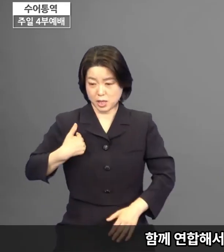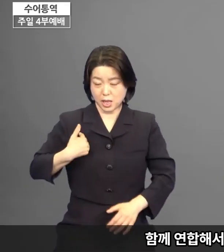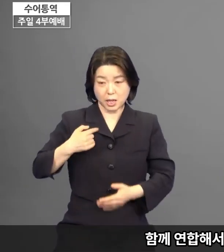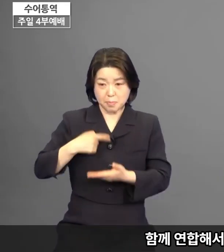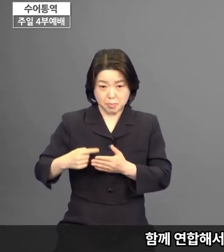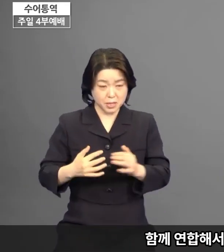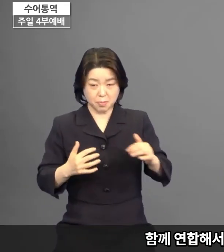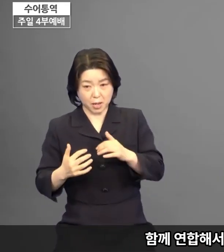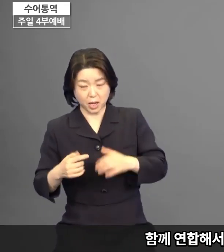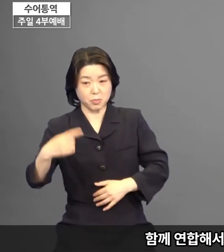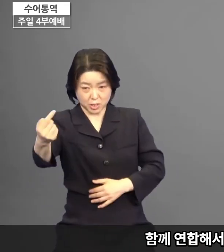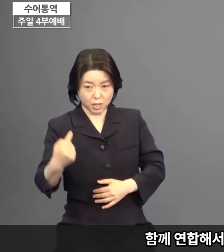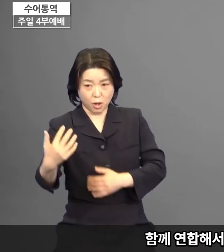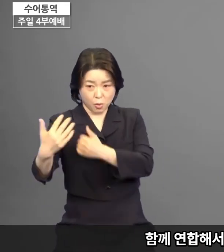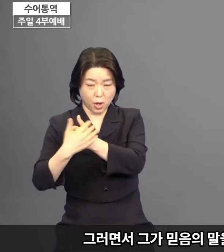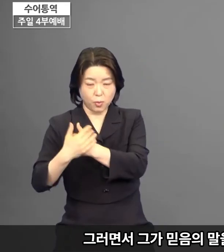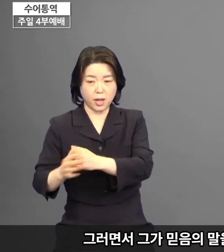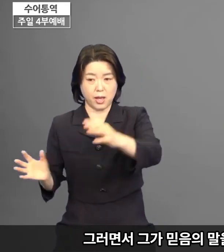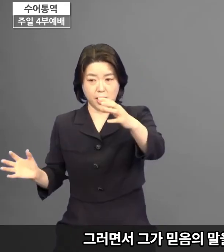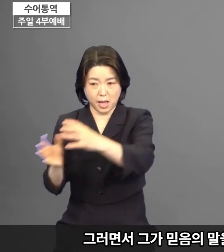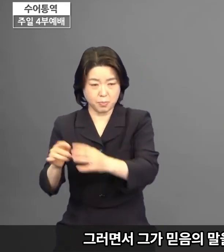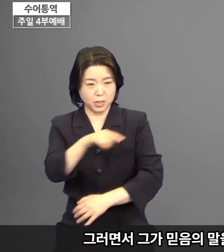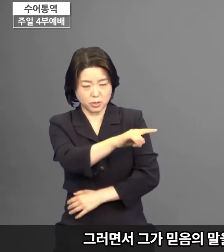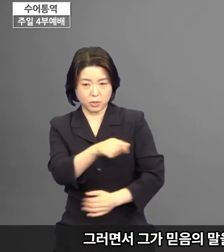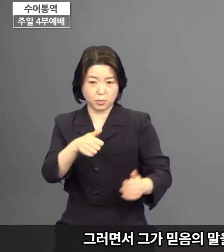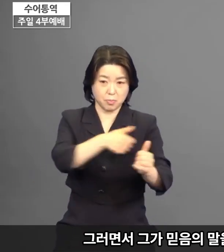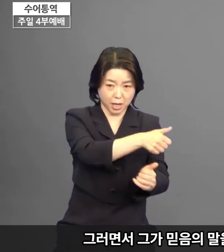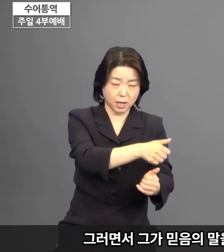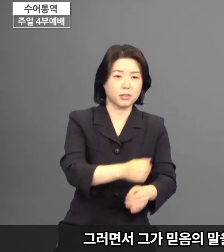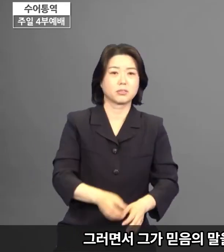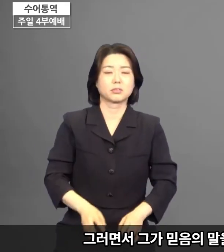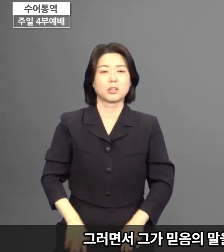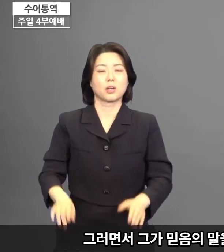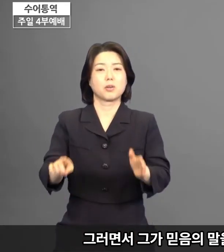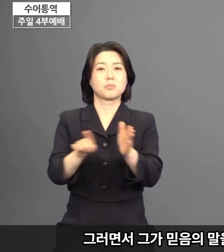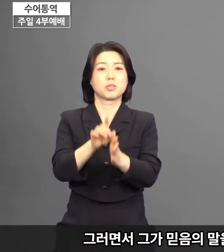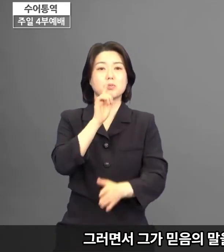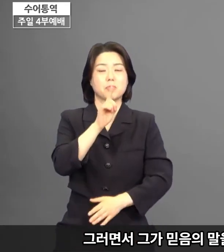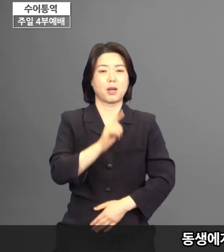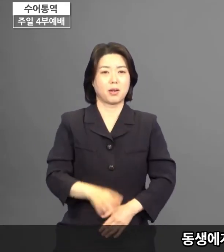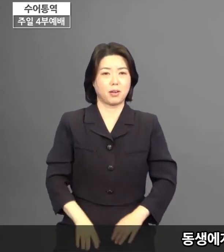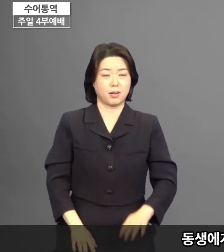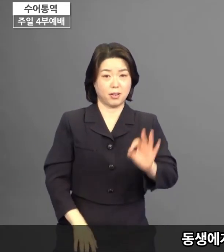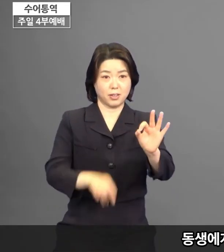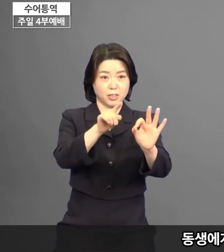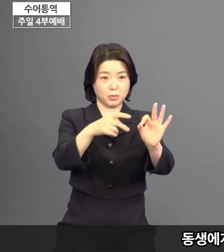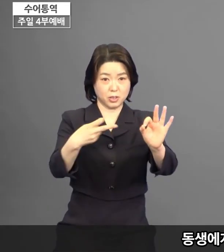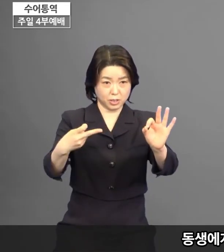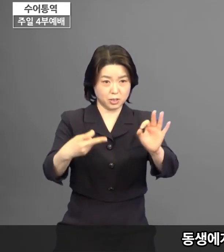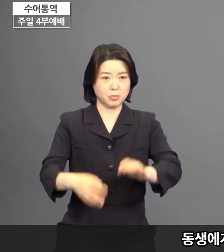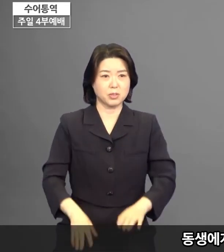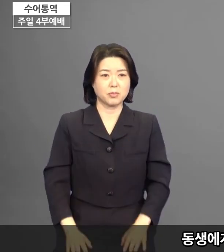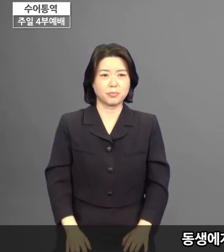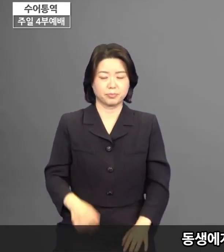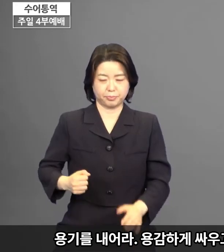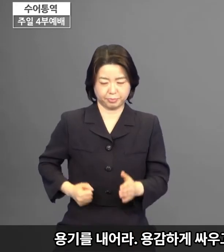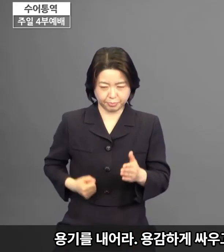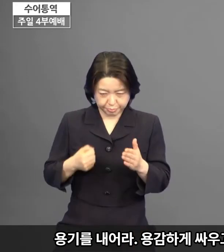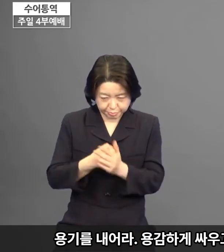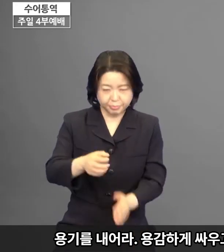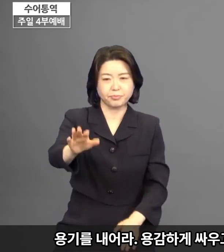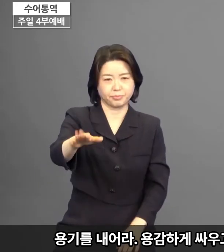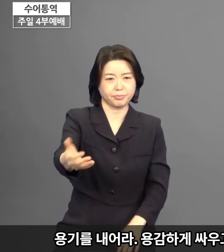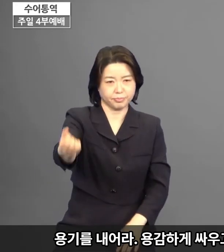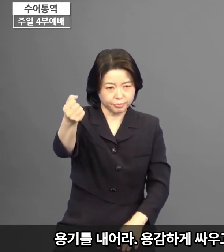함께 연합해서 이 문제를 이기자. 그러면서 그가 믿음의 말을 하는데 그것이 12절입니다. 동생에게 격려하죠.